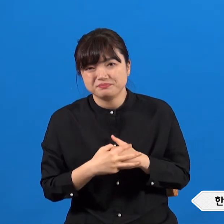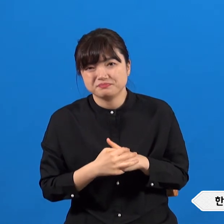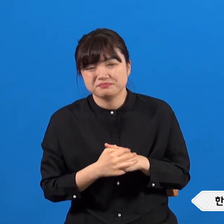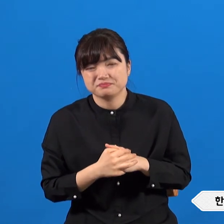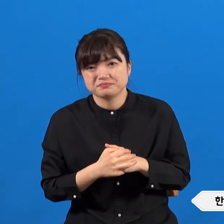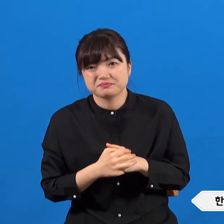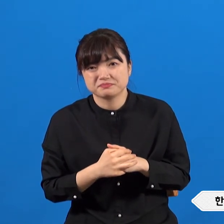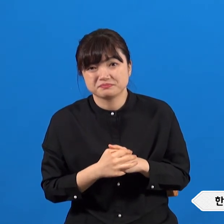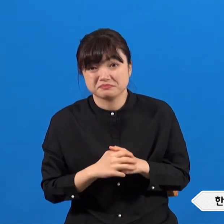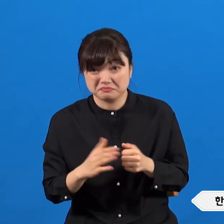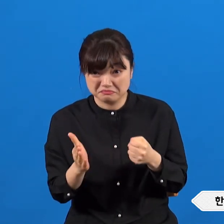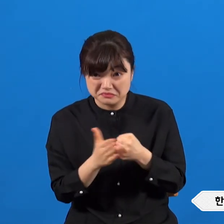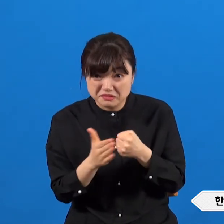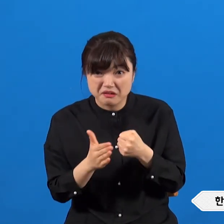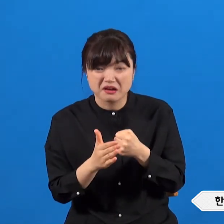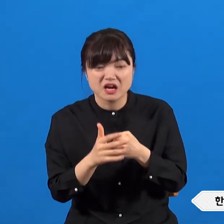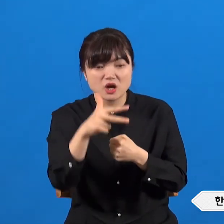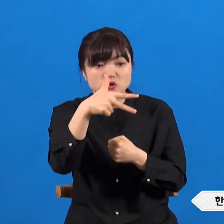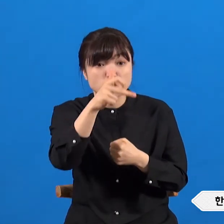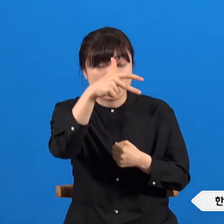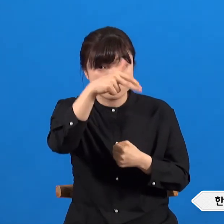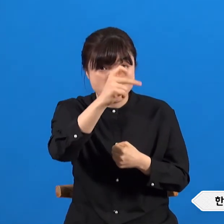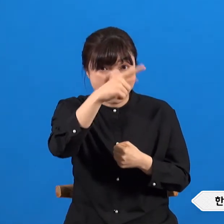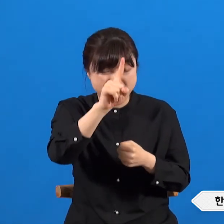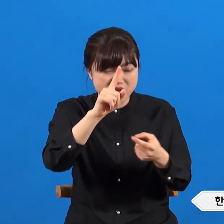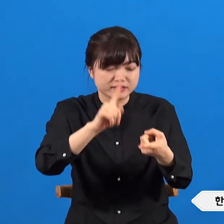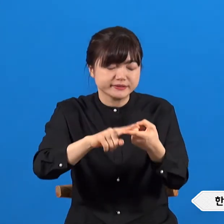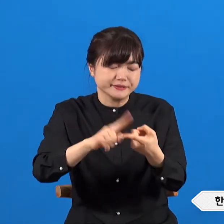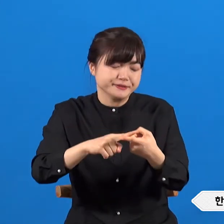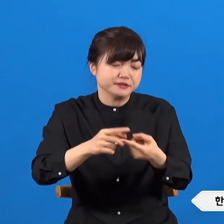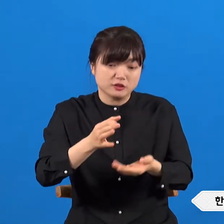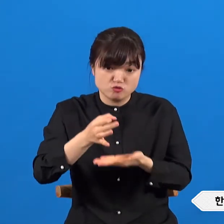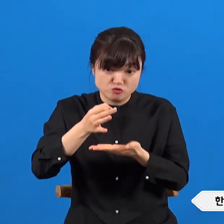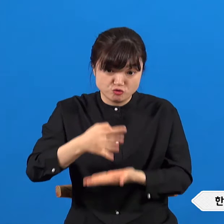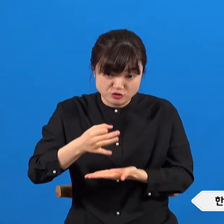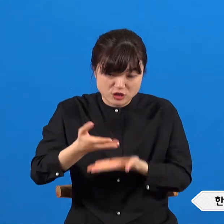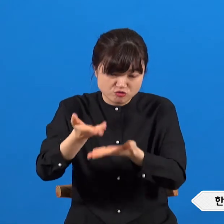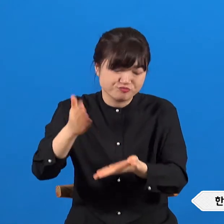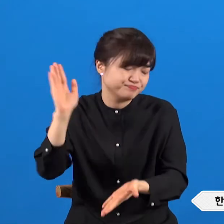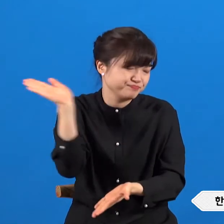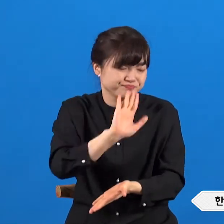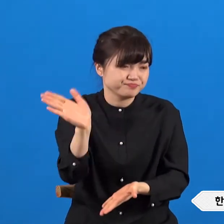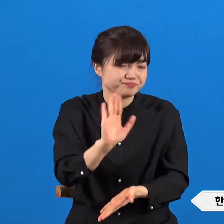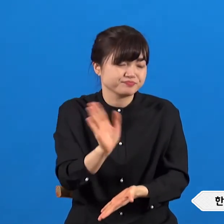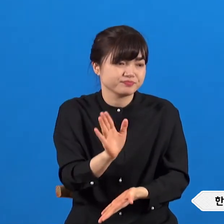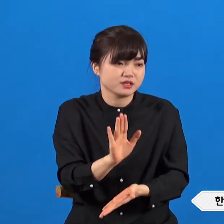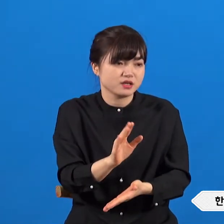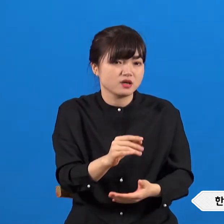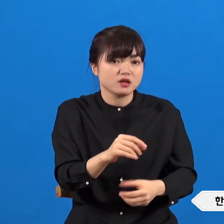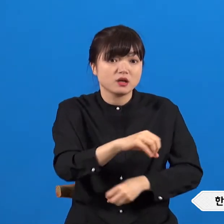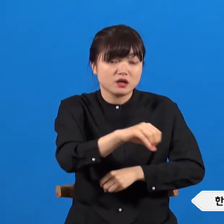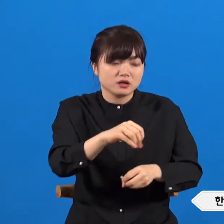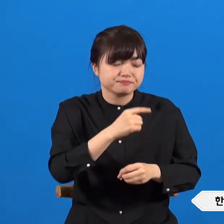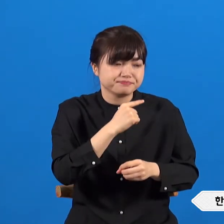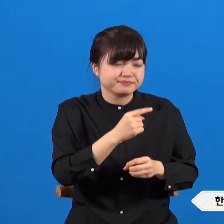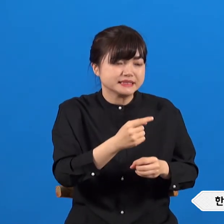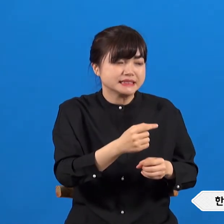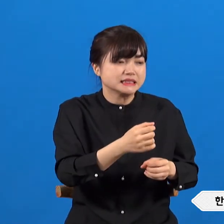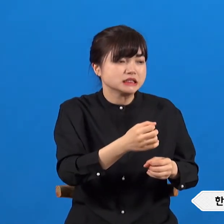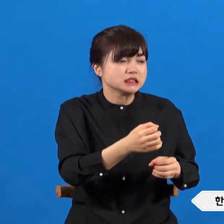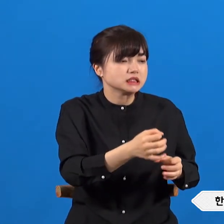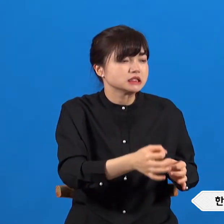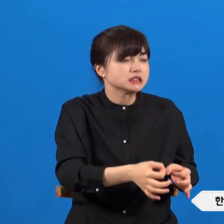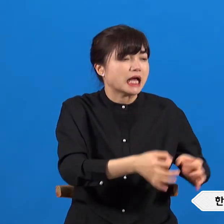때문입니다. 그래서 조카에 대한 마음을 접고 유산을 어느 믿을 만한 자선기관에 헌납을